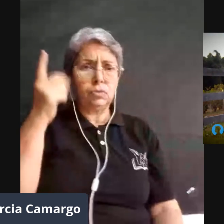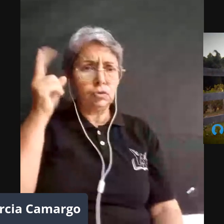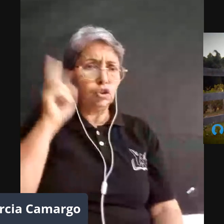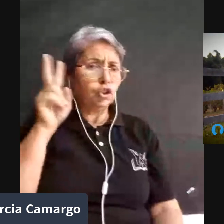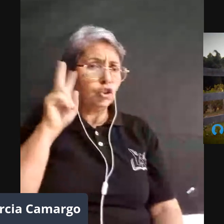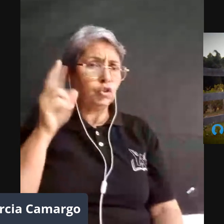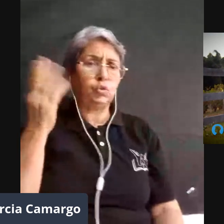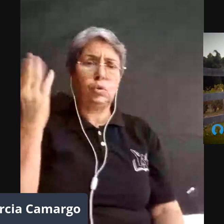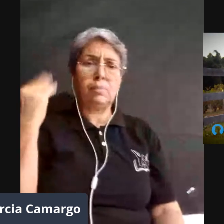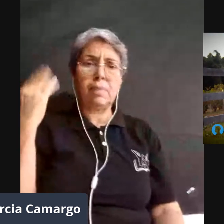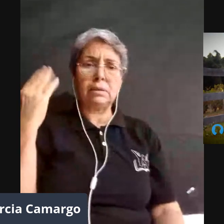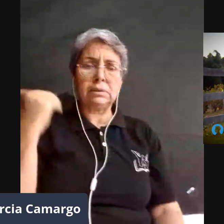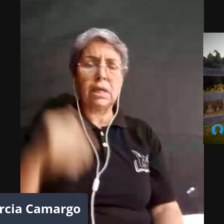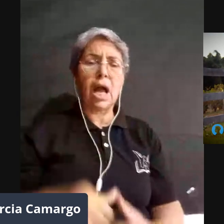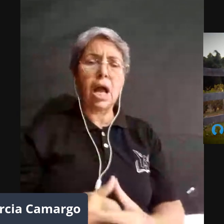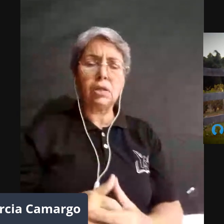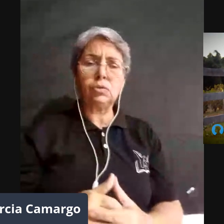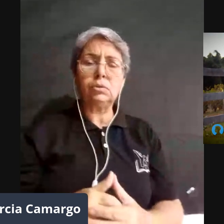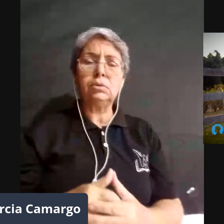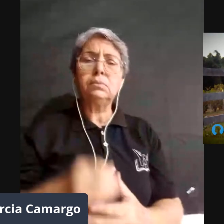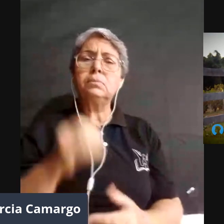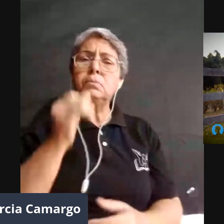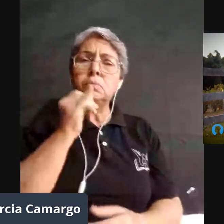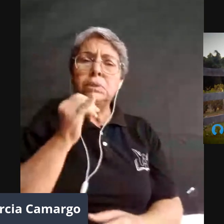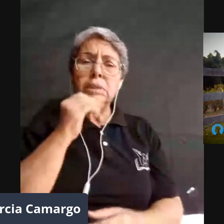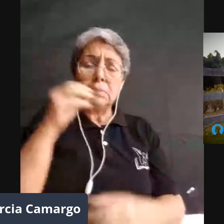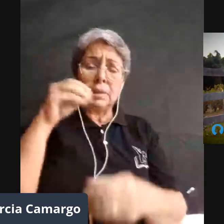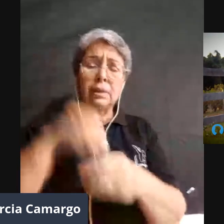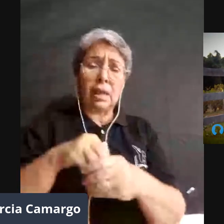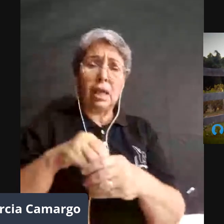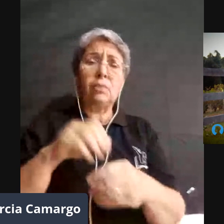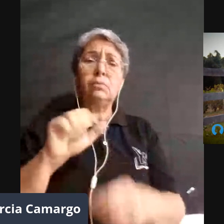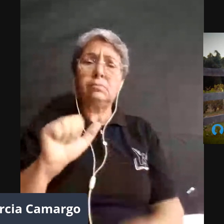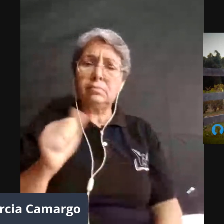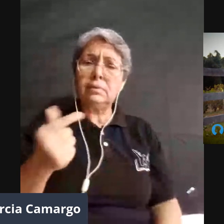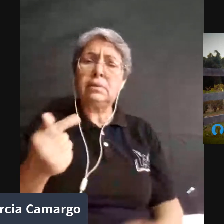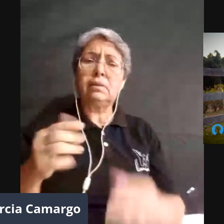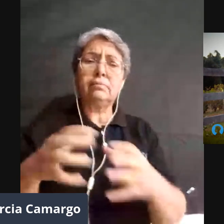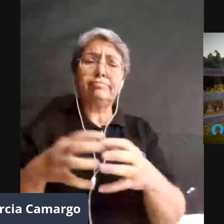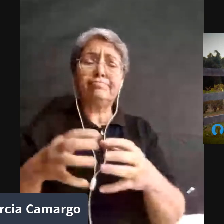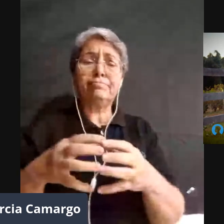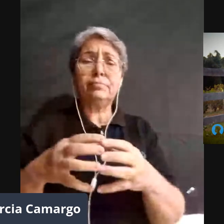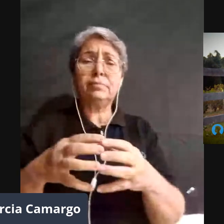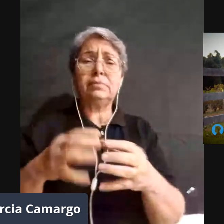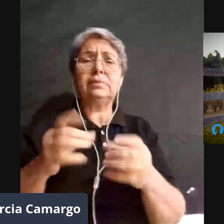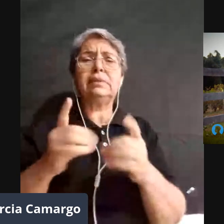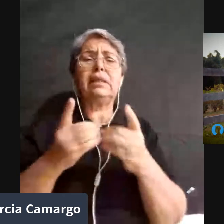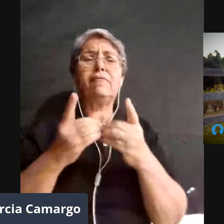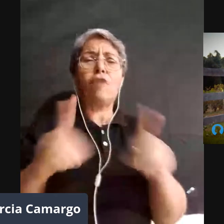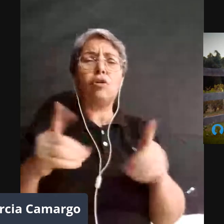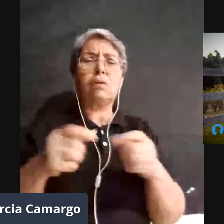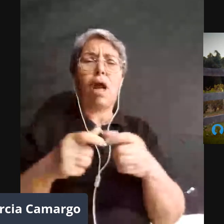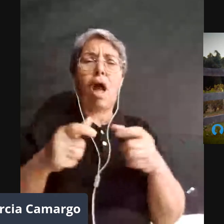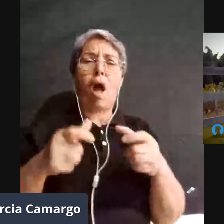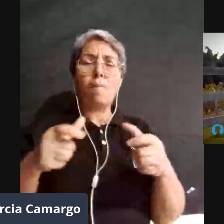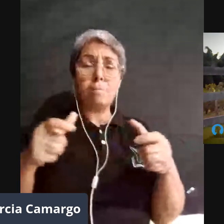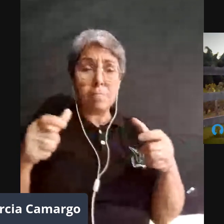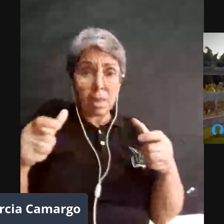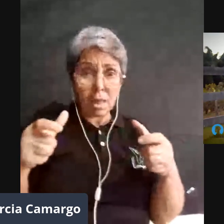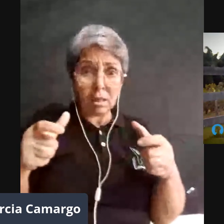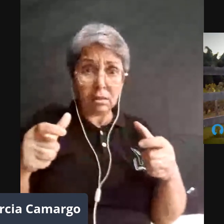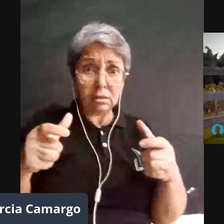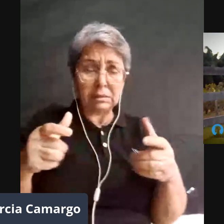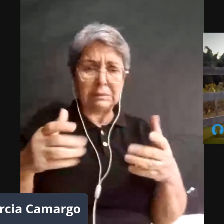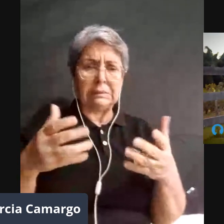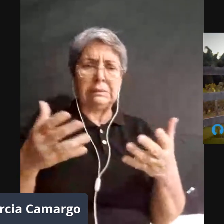vocês sabiam que o divórcio tem se tornado uma epidemia? Você sabia que o beber socialmente tem sido um problema em nossos